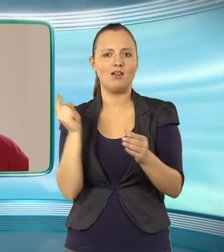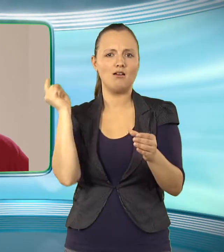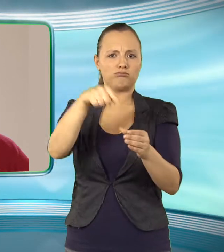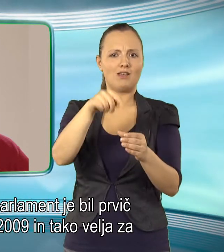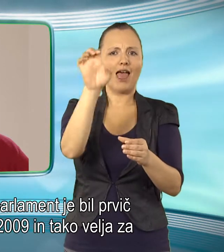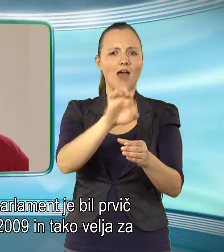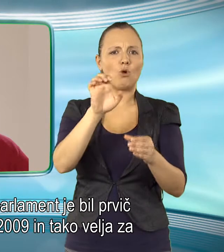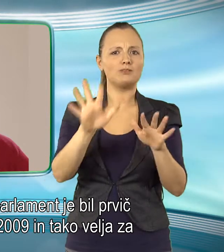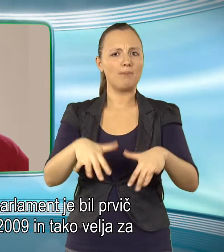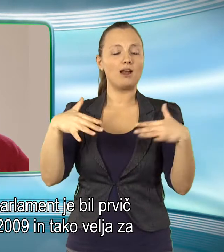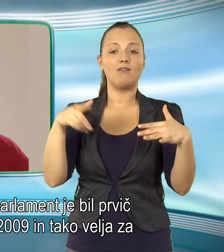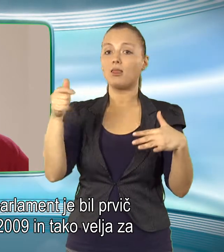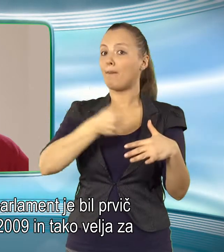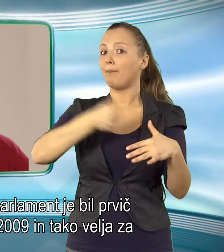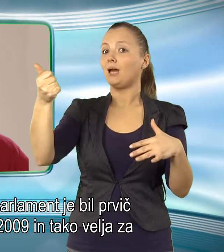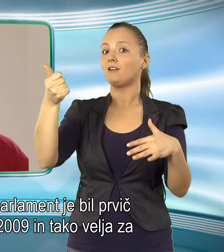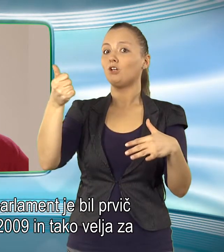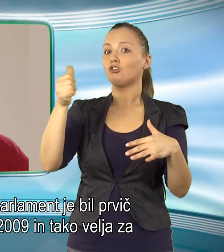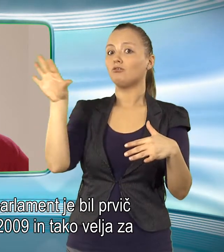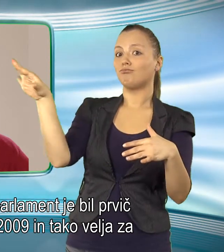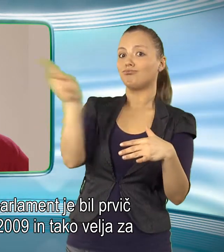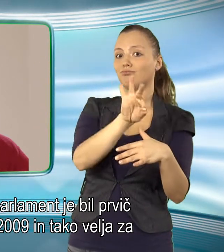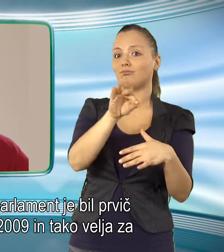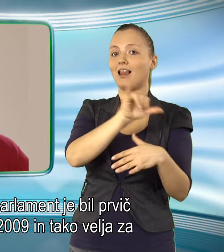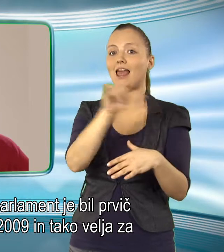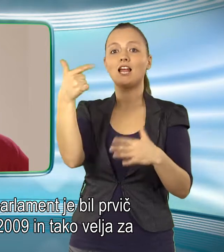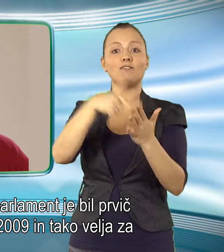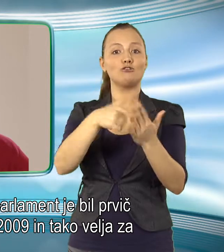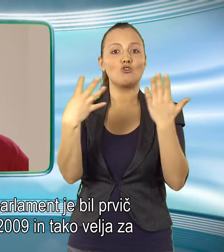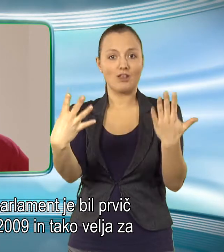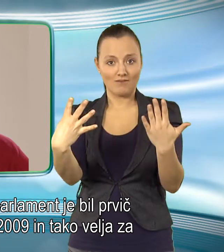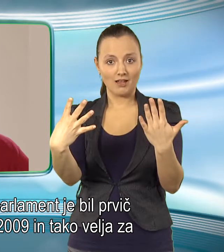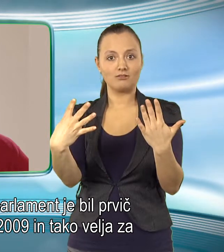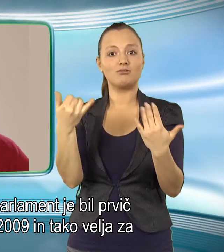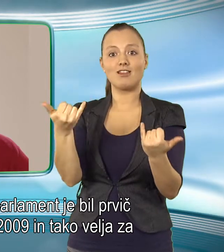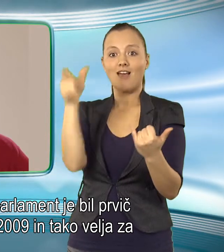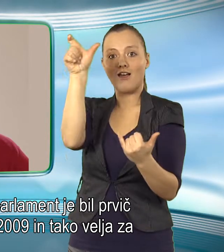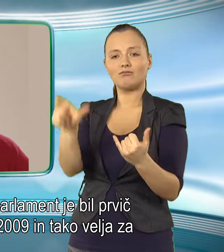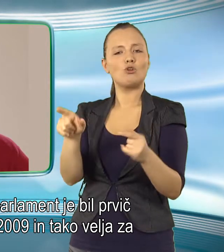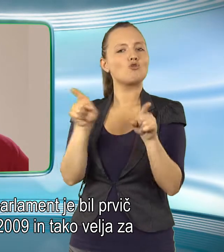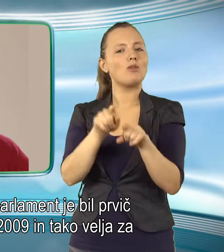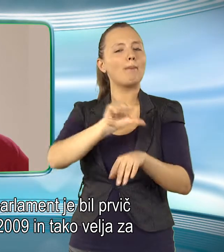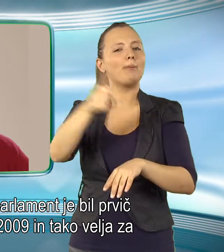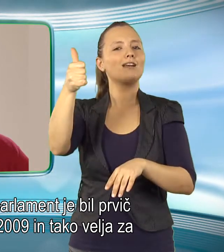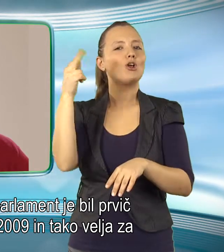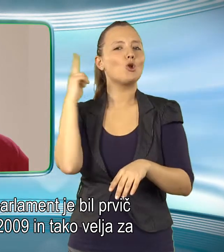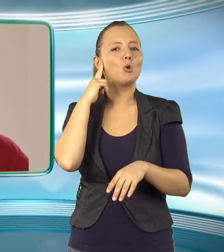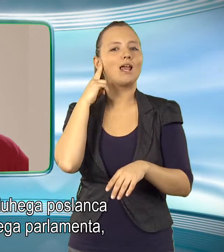V Evropski parlament je bil prvič izvoljen leta 2009 in tako velja za prvega gluhega poslanca Evropskega parlamenta, ki